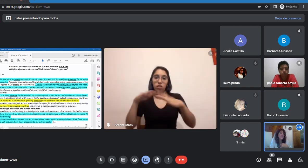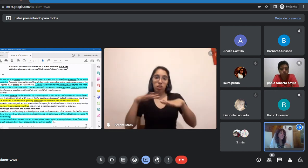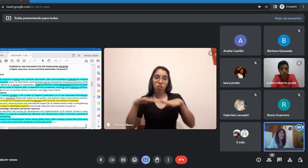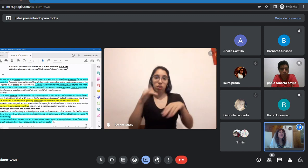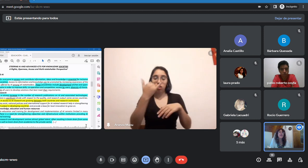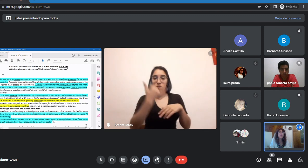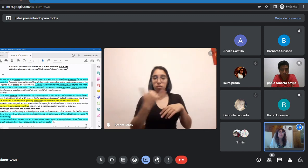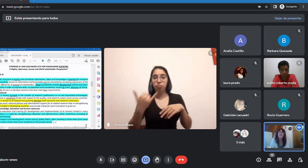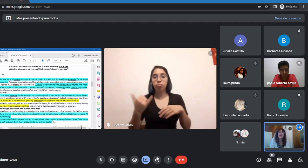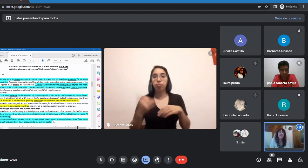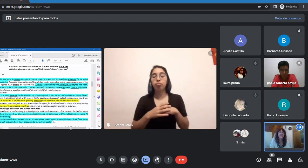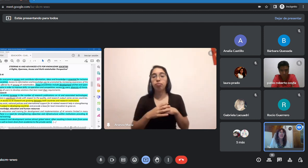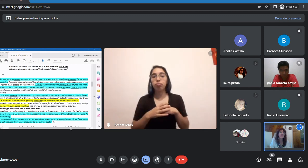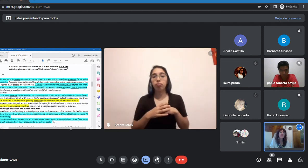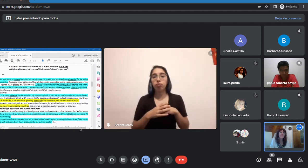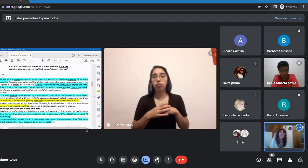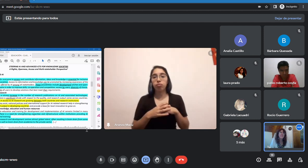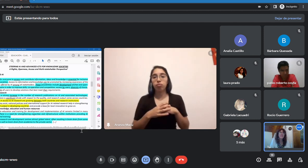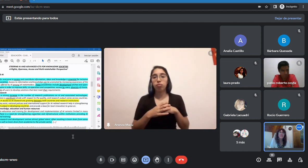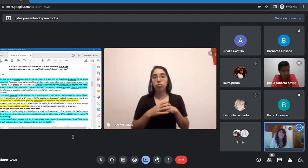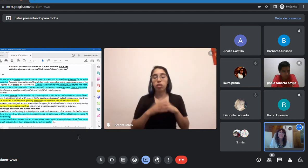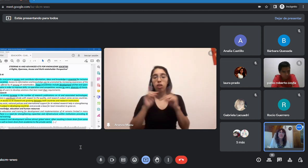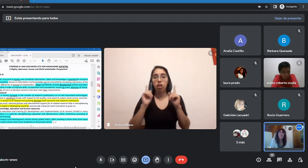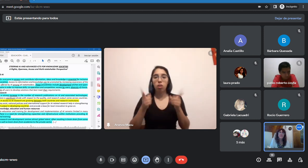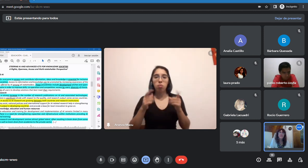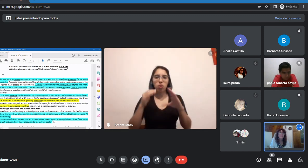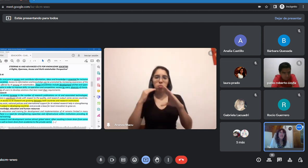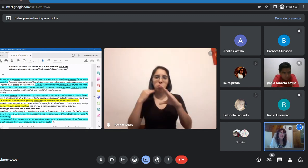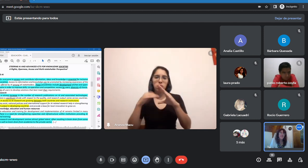Y también están en un mensaje.